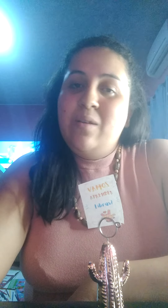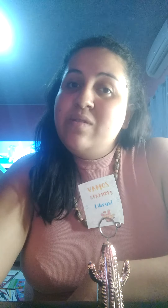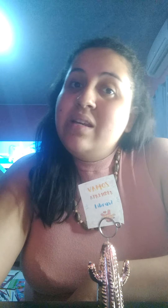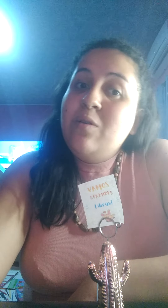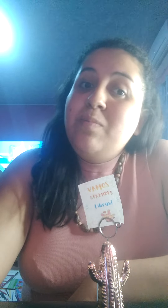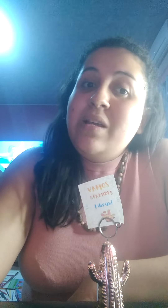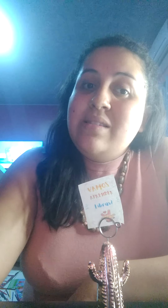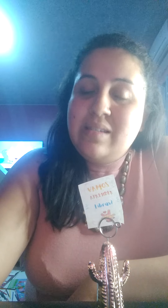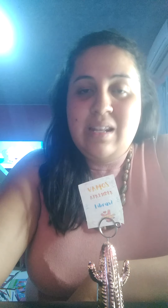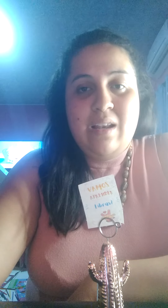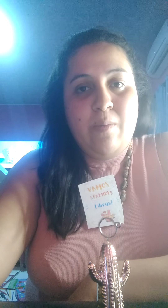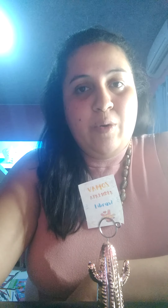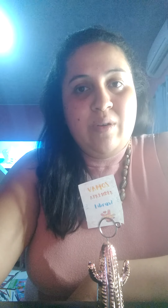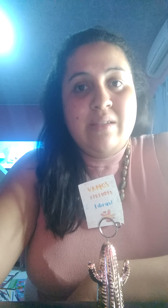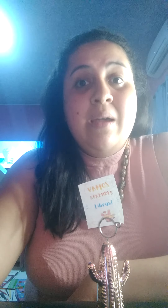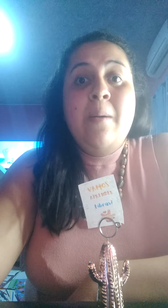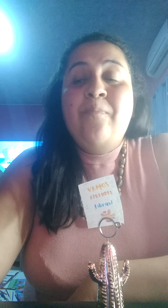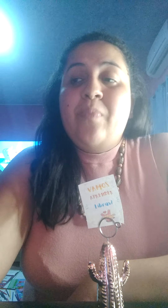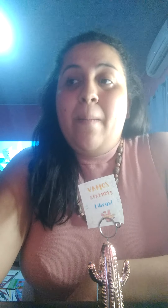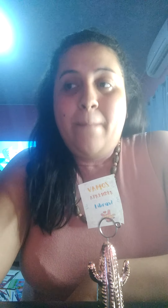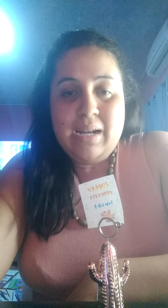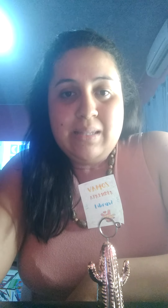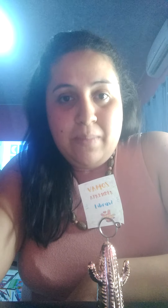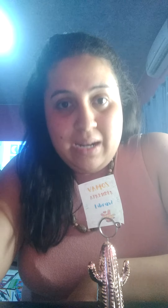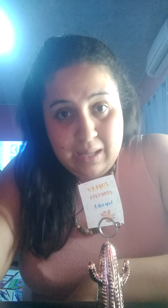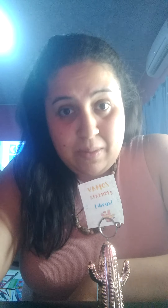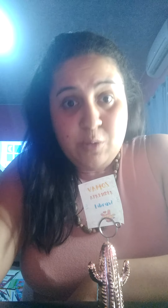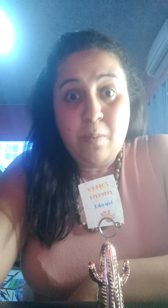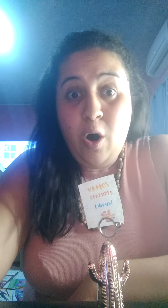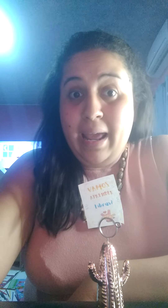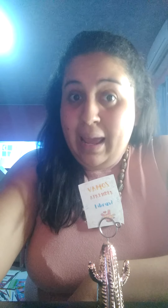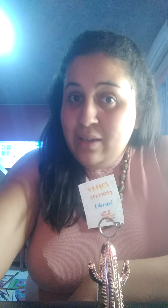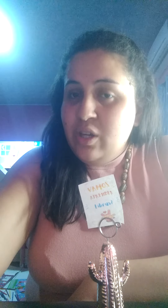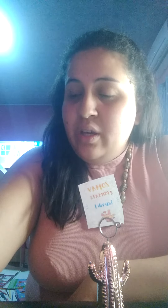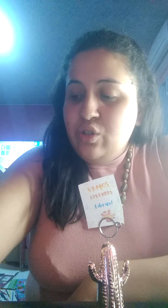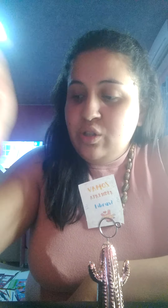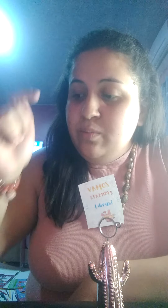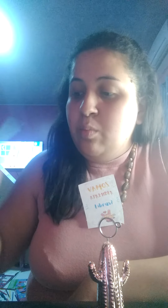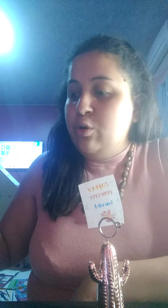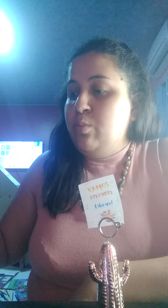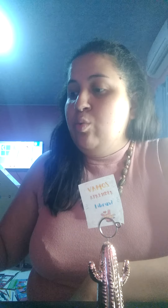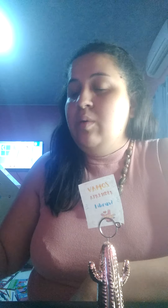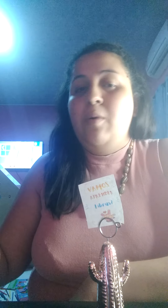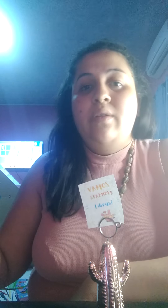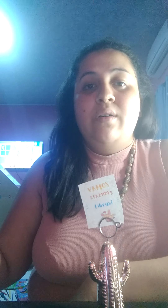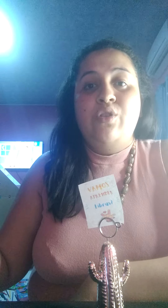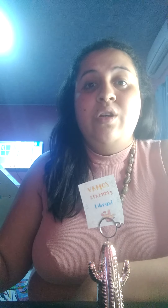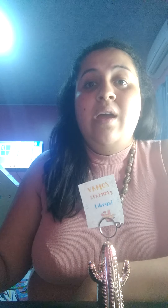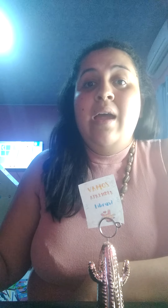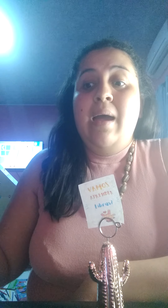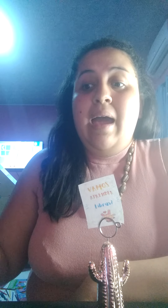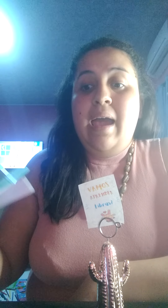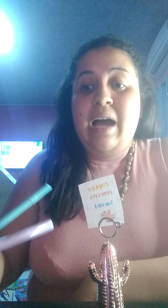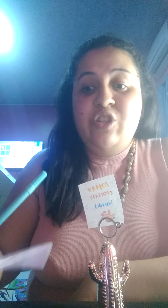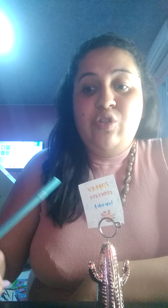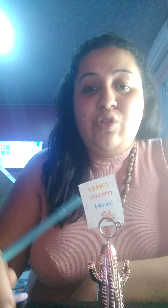você não precisa da língua portuguesa para saber a Libras. Porém, gente, um ponto muito importante, a gente